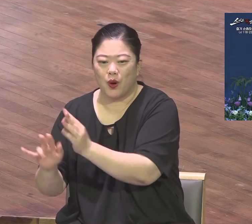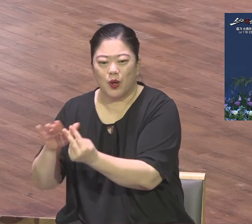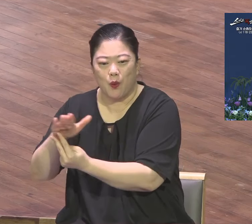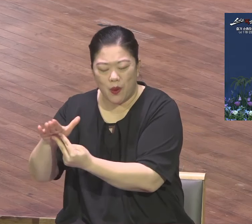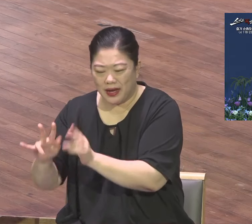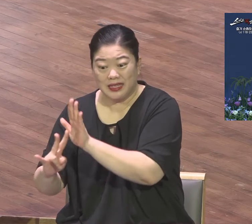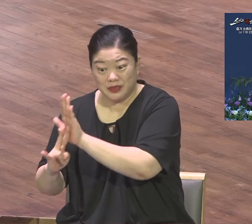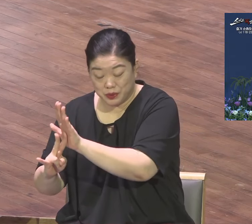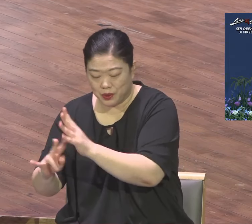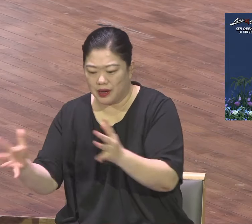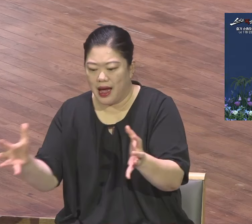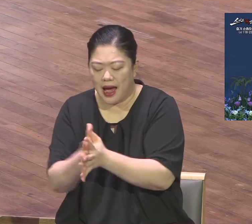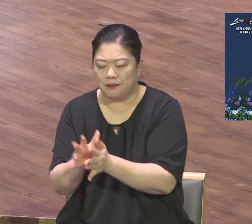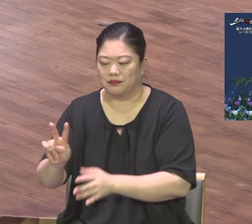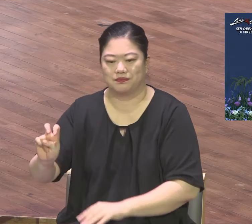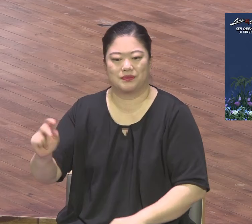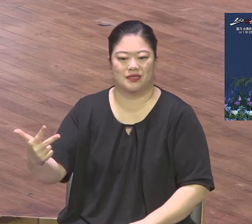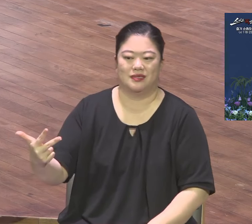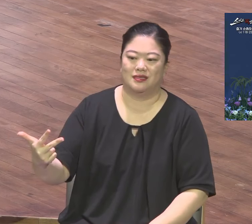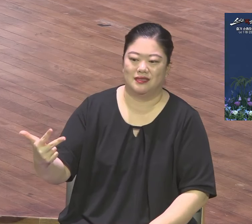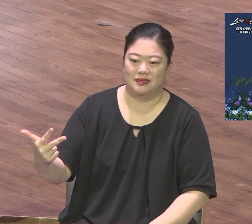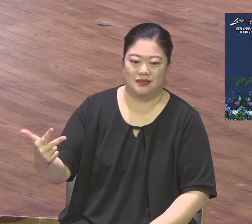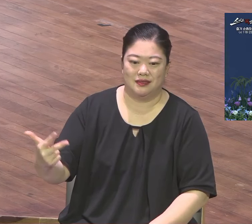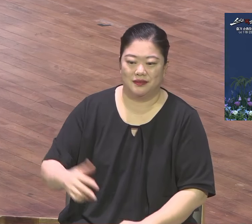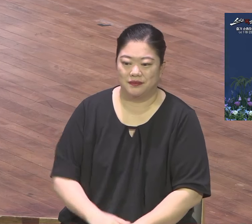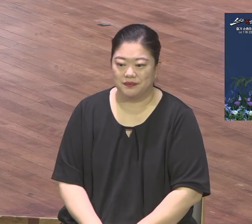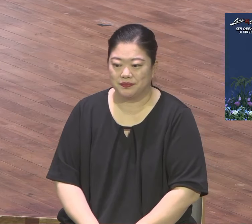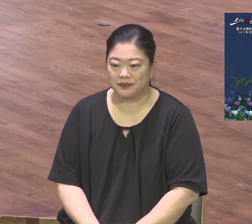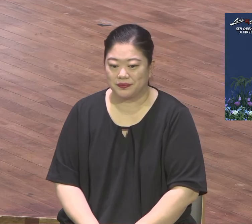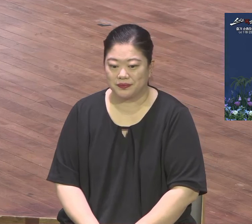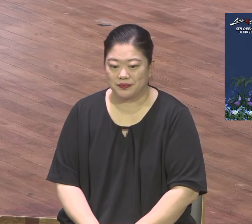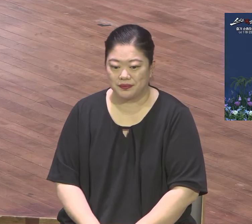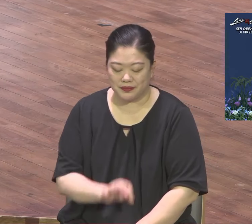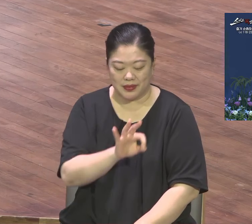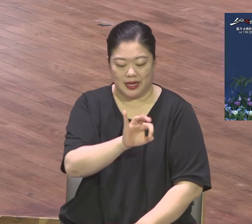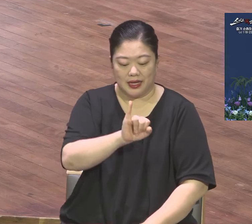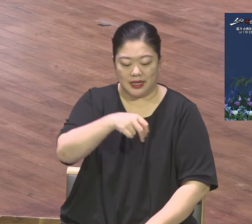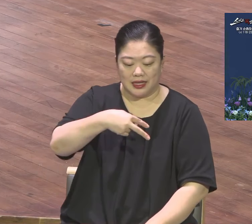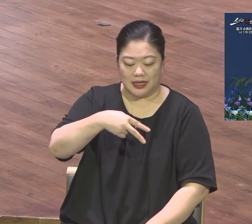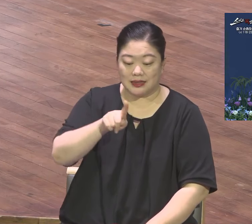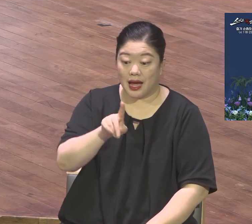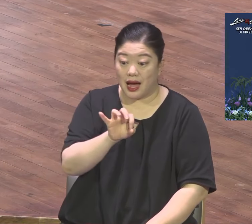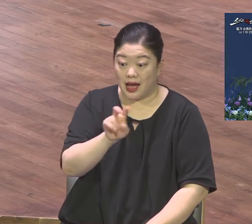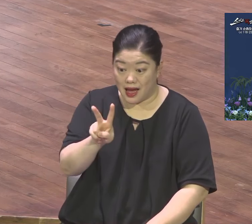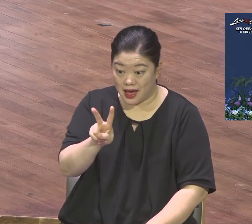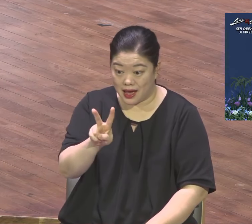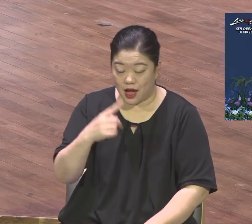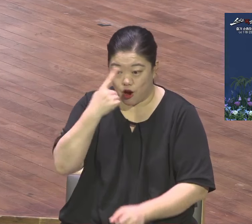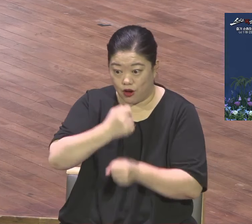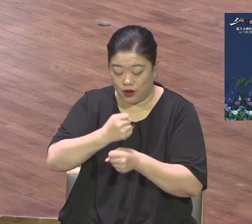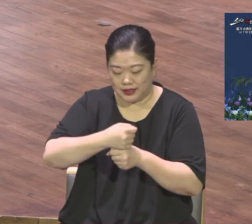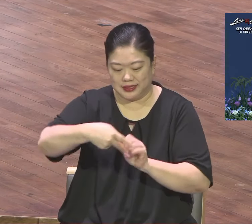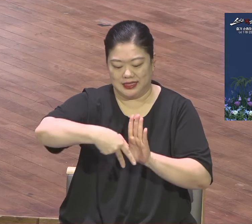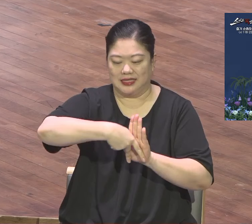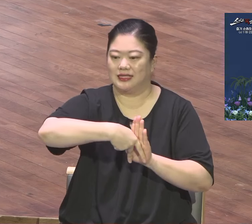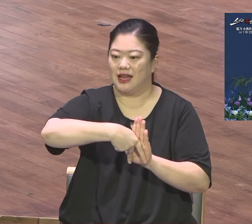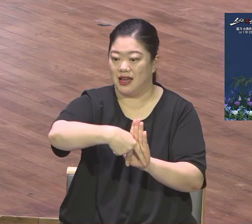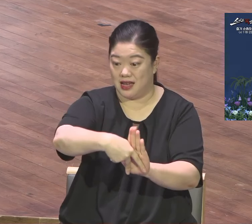되어 있습니다. 자, 이사야서는 제목 그대로 이사야가 기록한